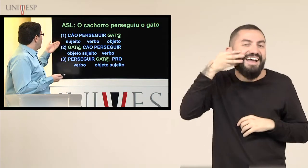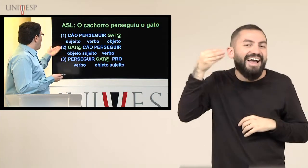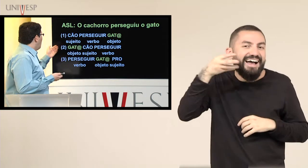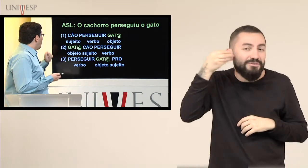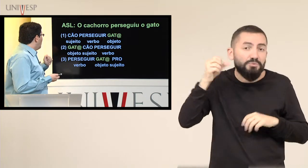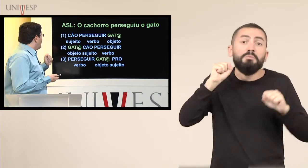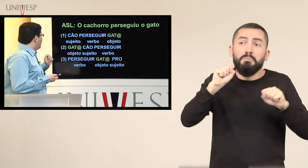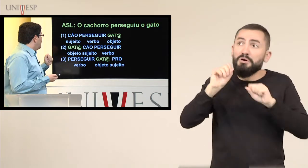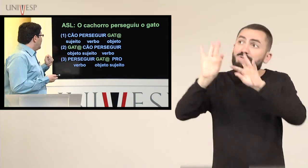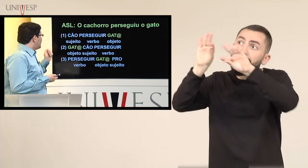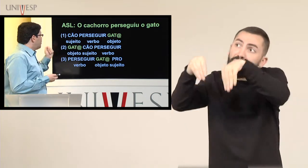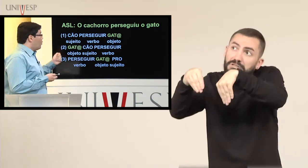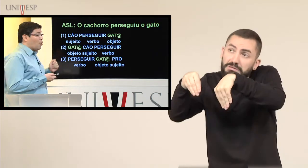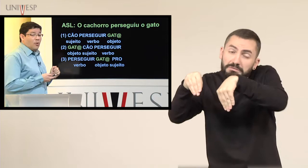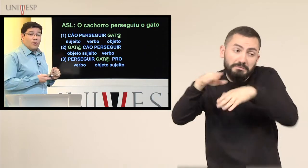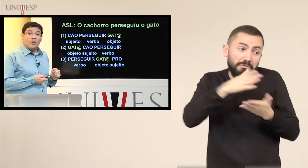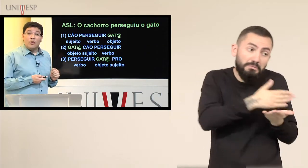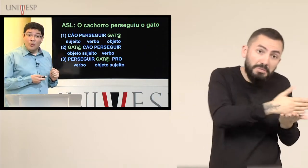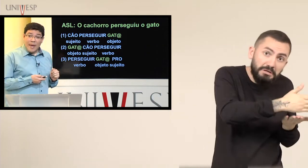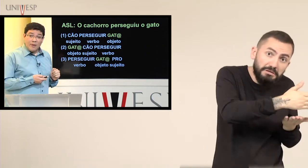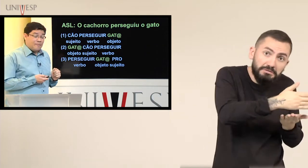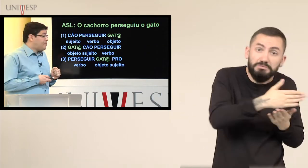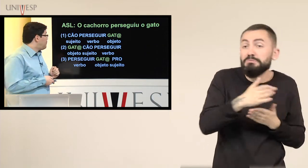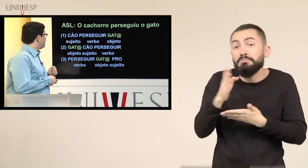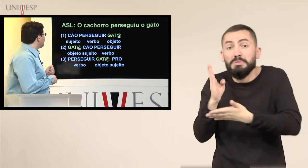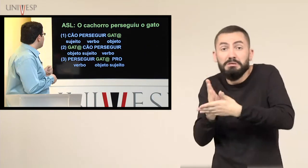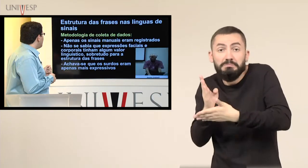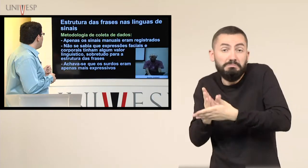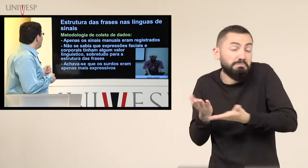fim, ou no início, ou no meio.